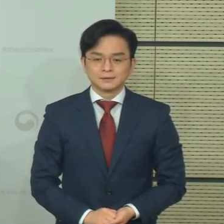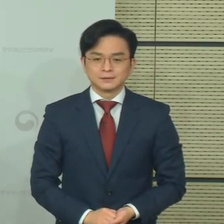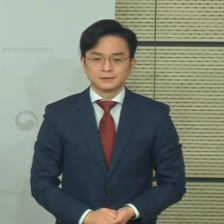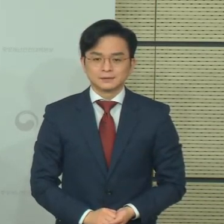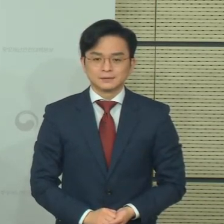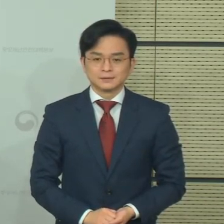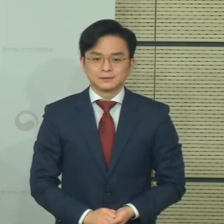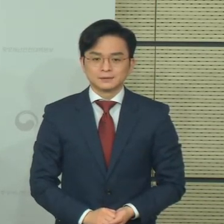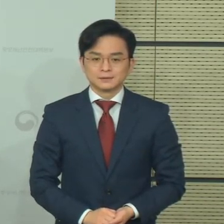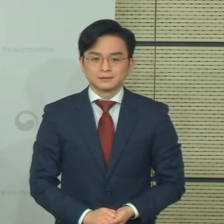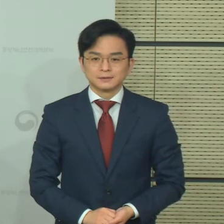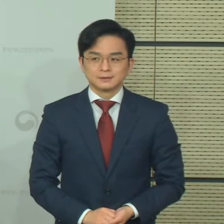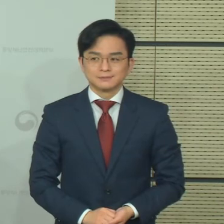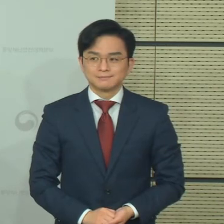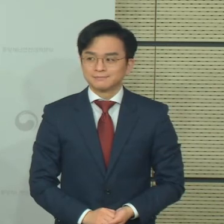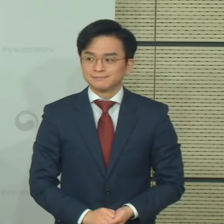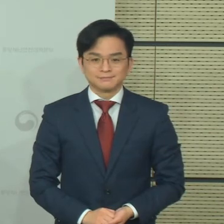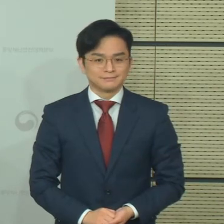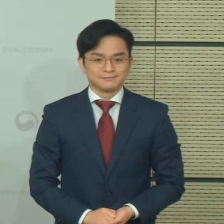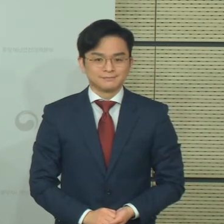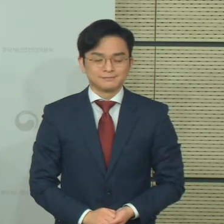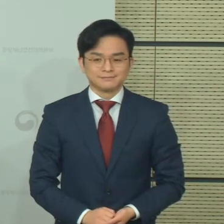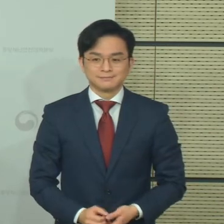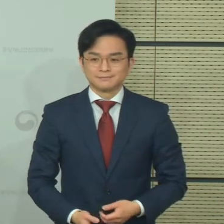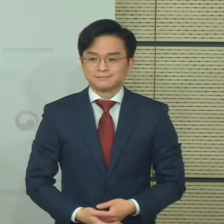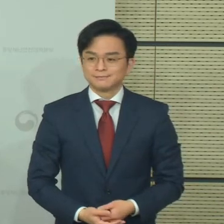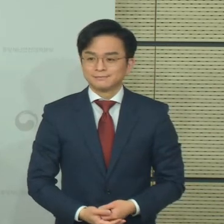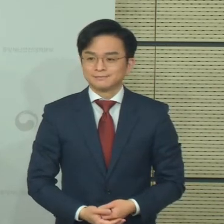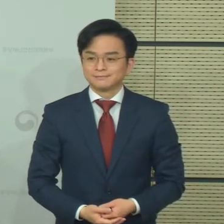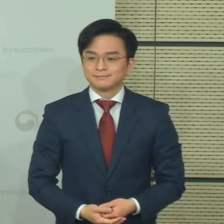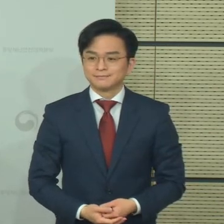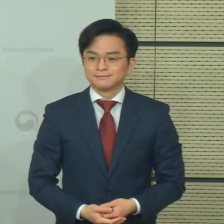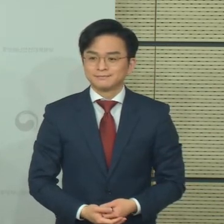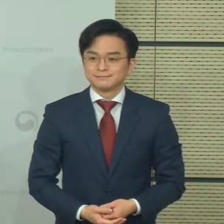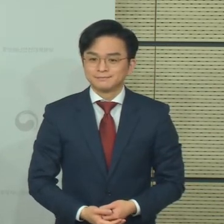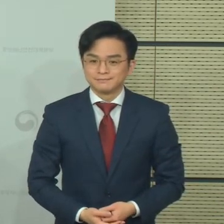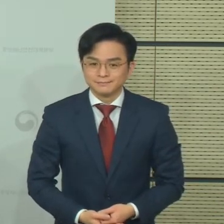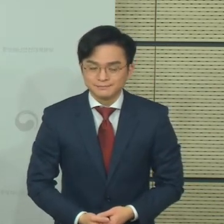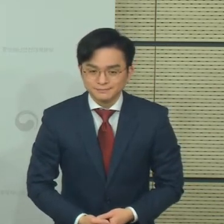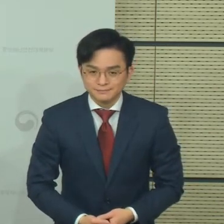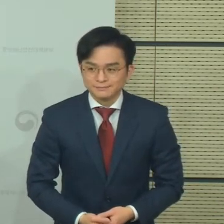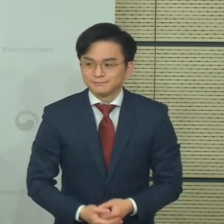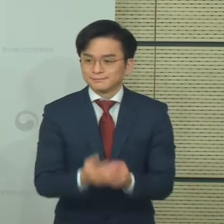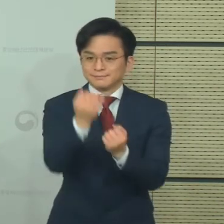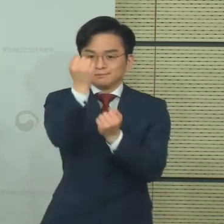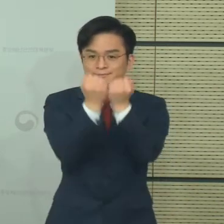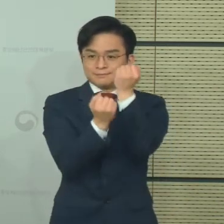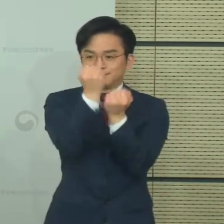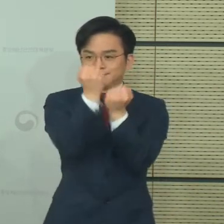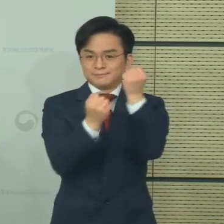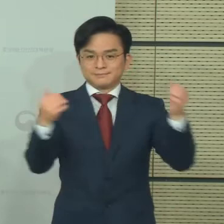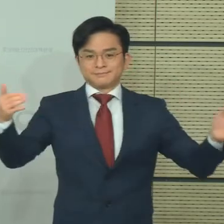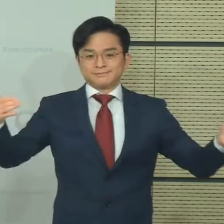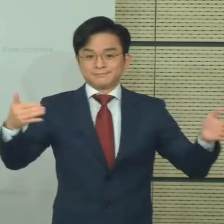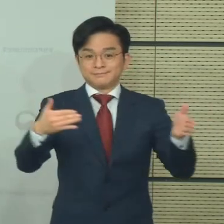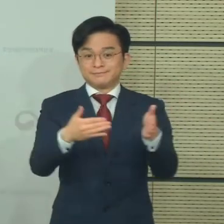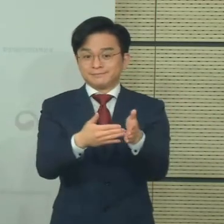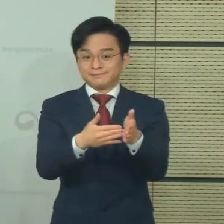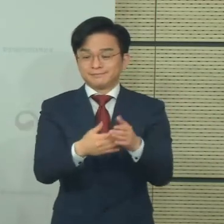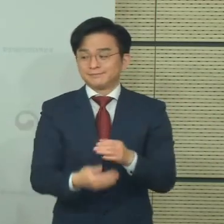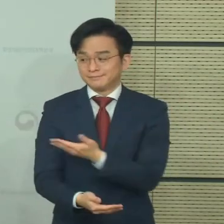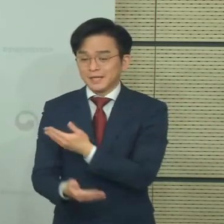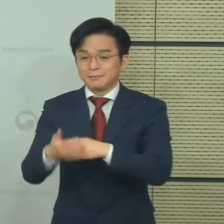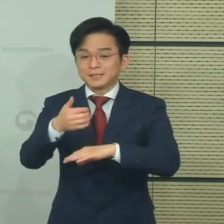네. 네, 이것으로 질의응답을 마치도록 하겠습니다. 오늘 새로운 환경에서 잘 협조해 주셔서 감사드립니다. 마무리